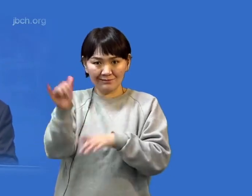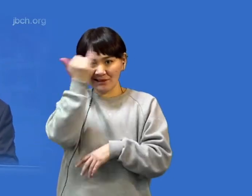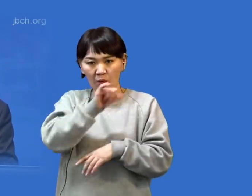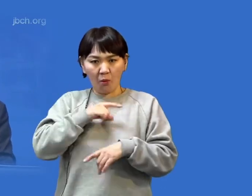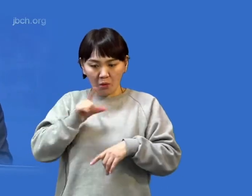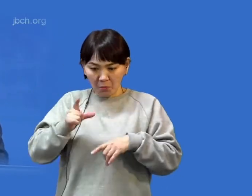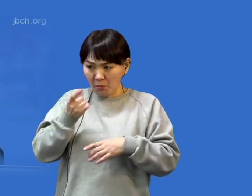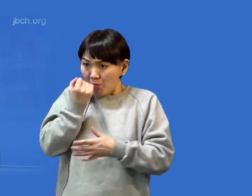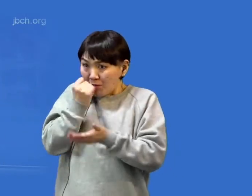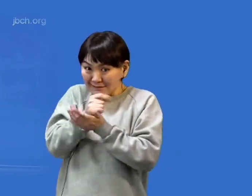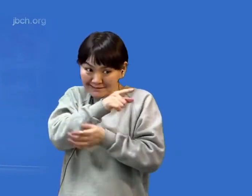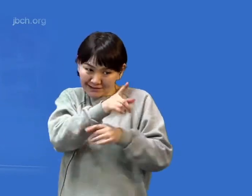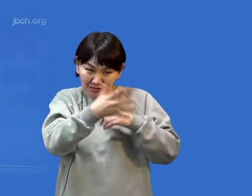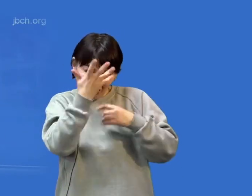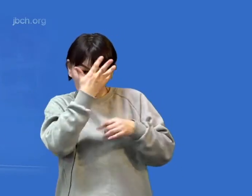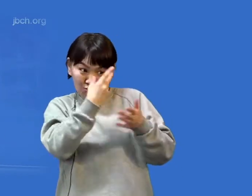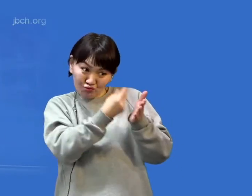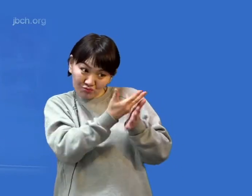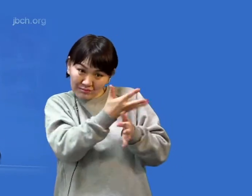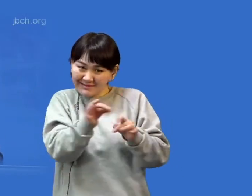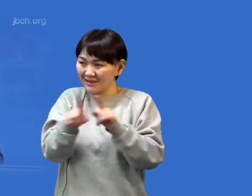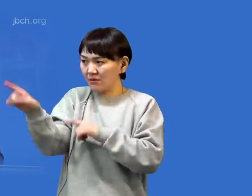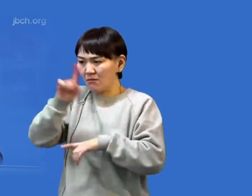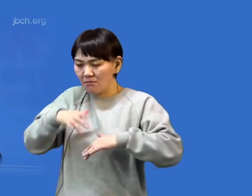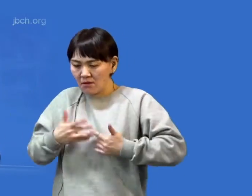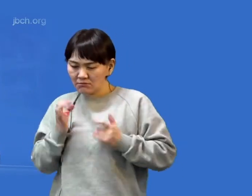байна. Тийм учраас